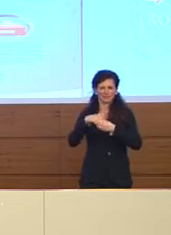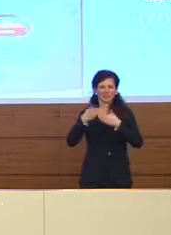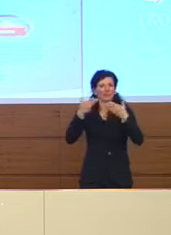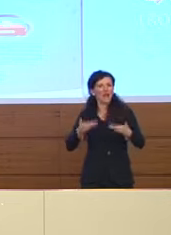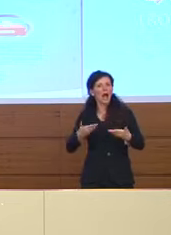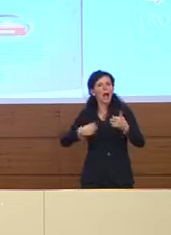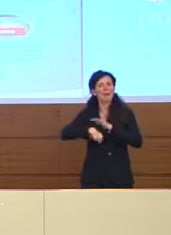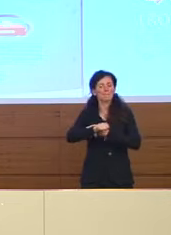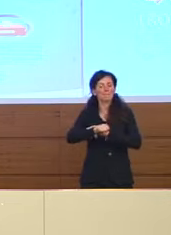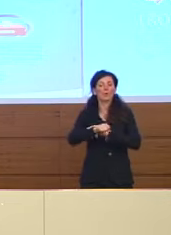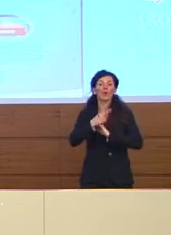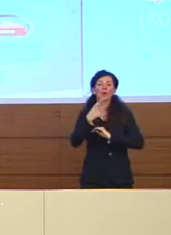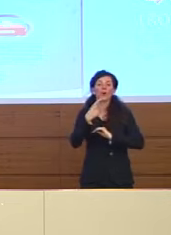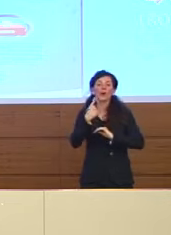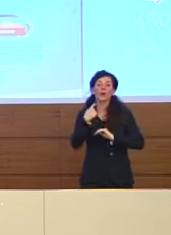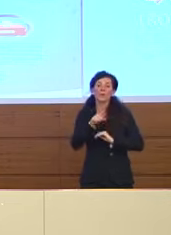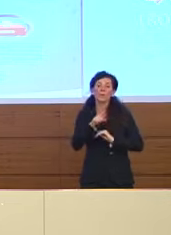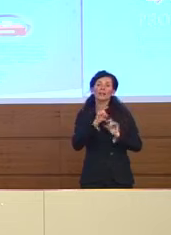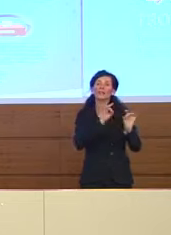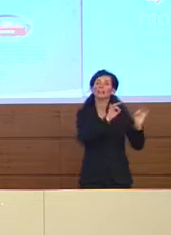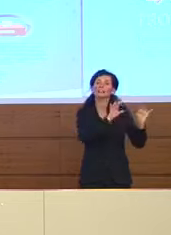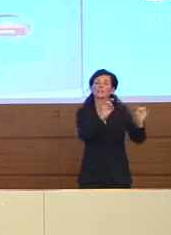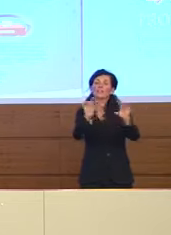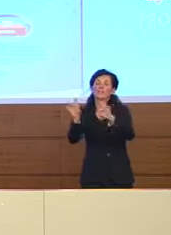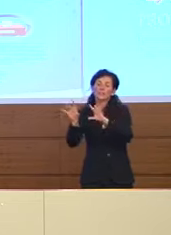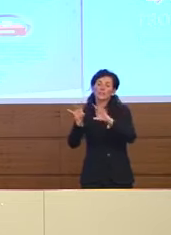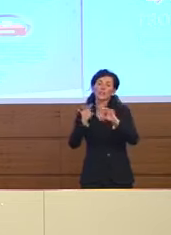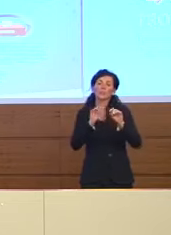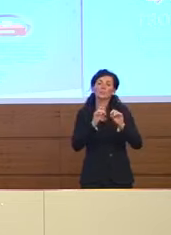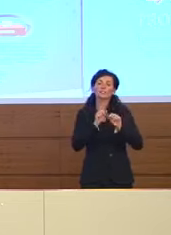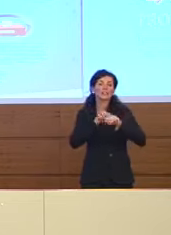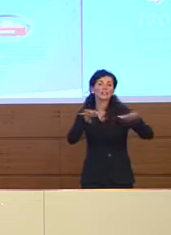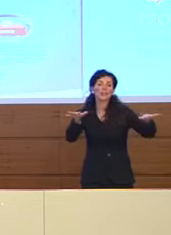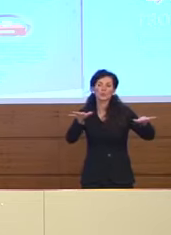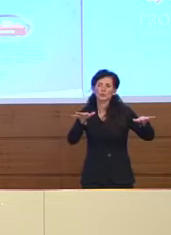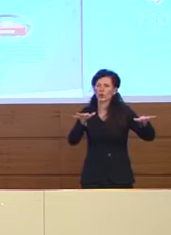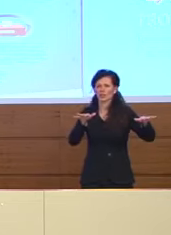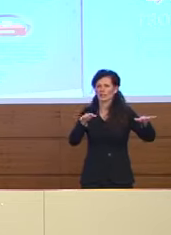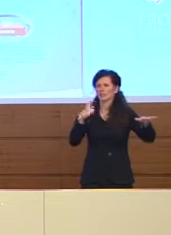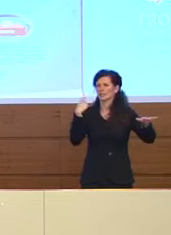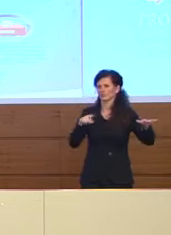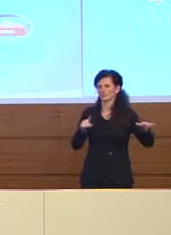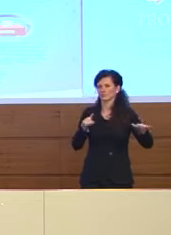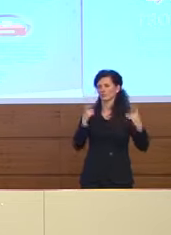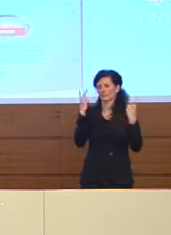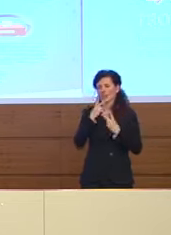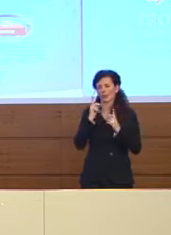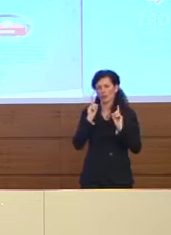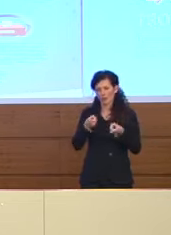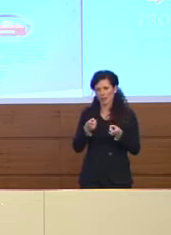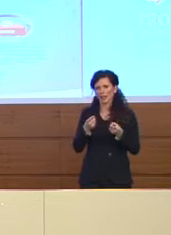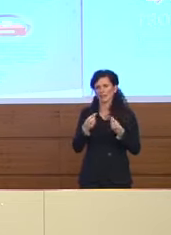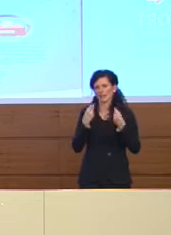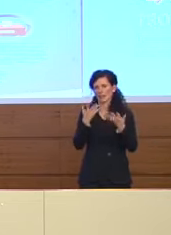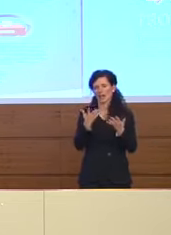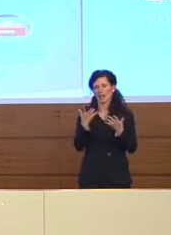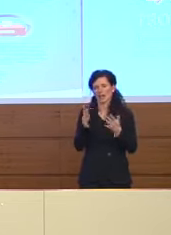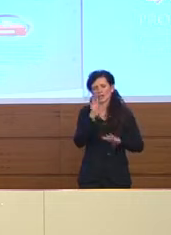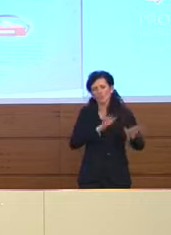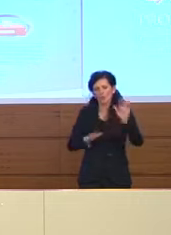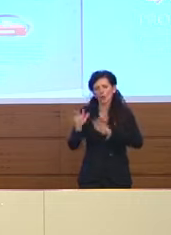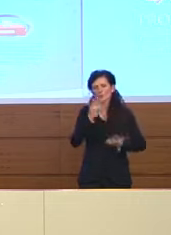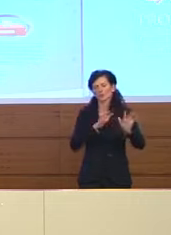qui ovviamente va fatta sempre una riflessione una comunicazione che sia solida e sinceramente